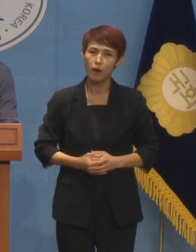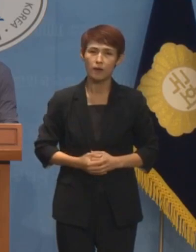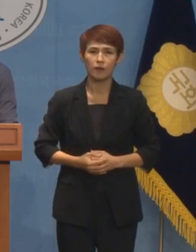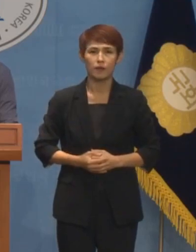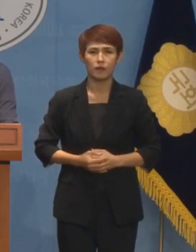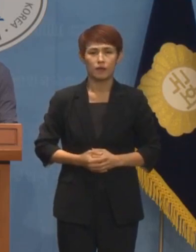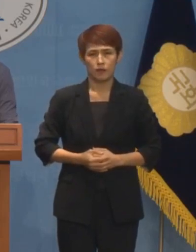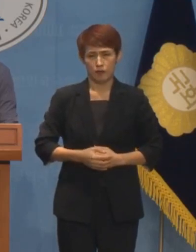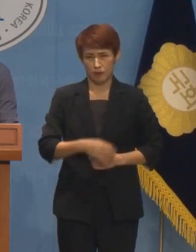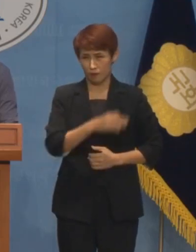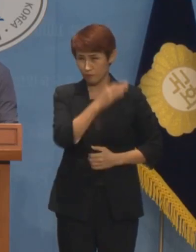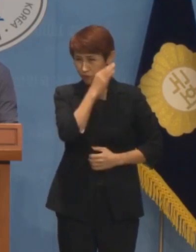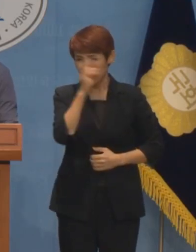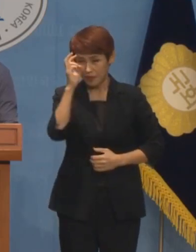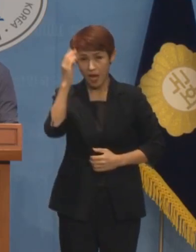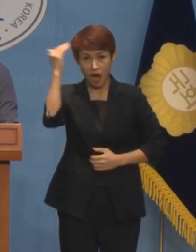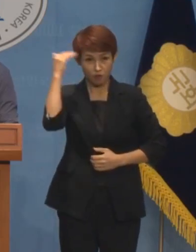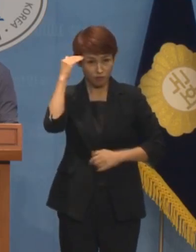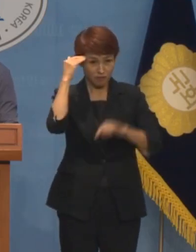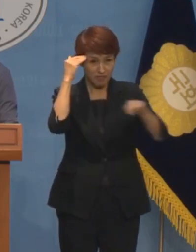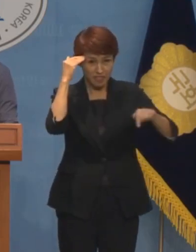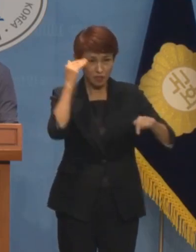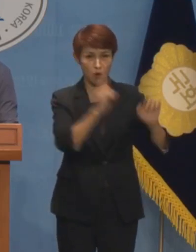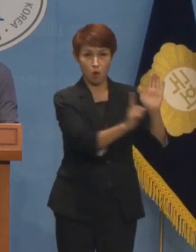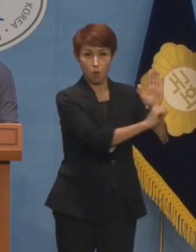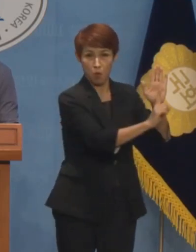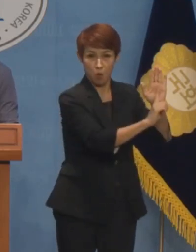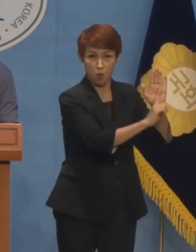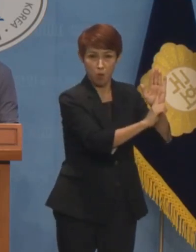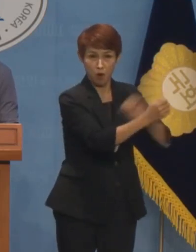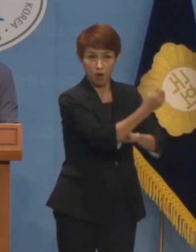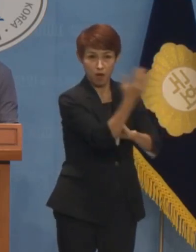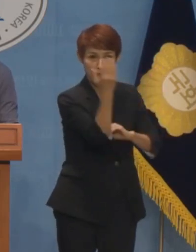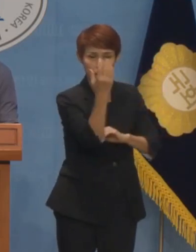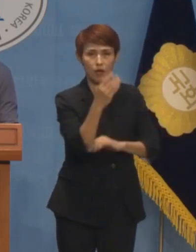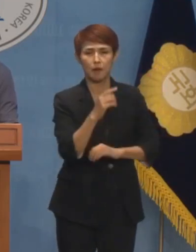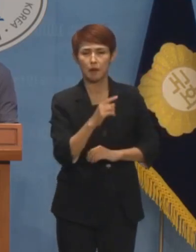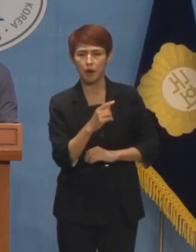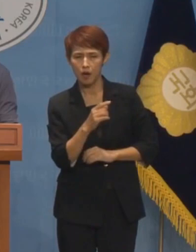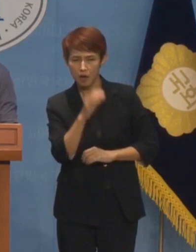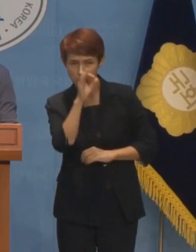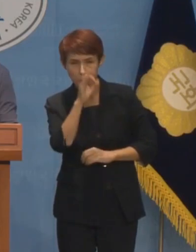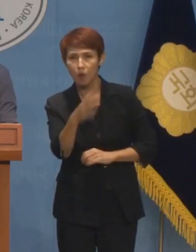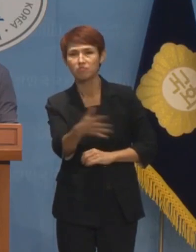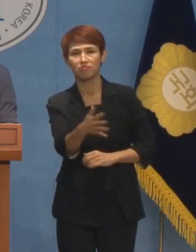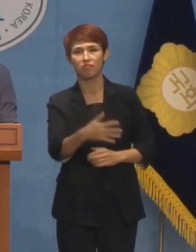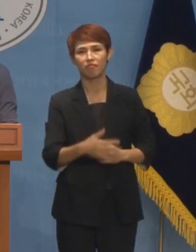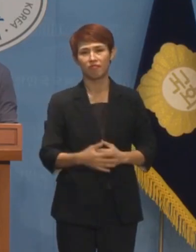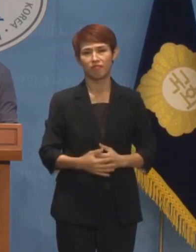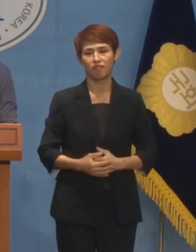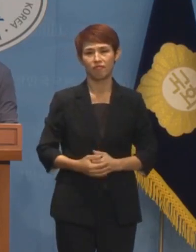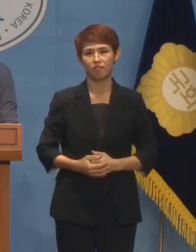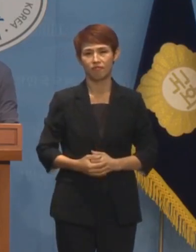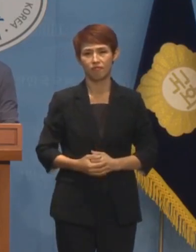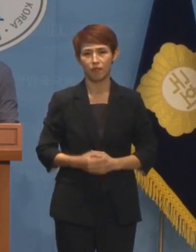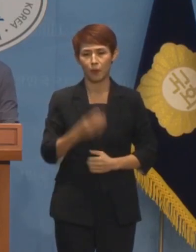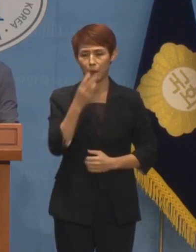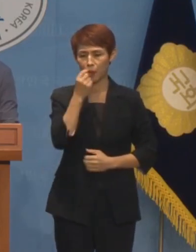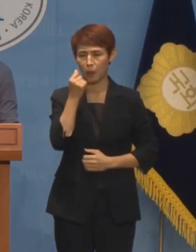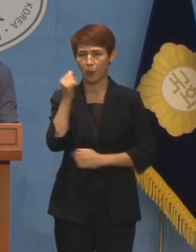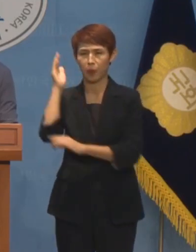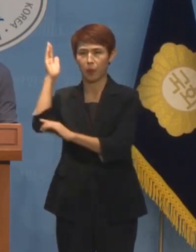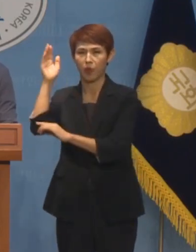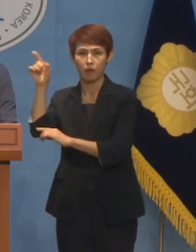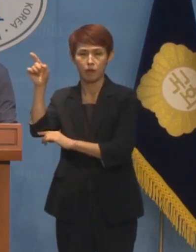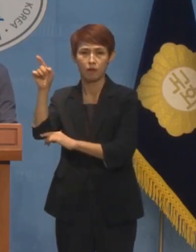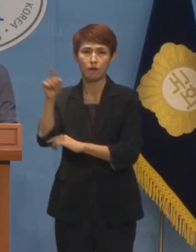스스로도 부끄러운지 국내에서는 홍보나 보도자료도 거의 찾아보기 어려운 상황입니다. 삼성의